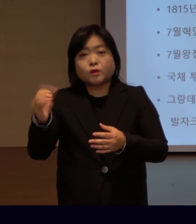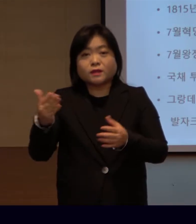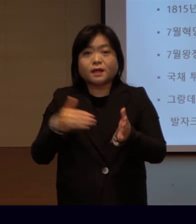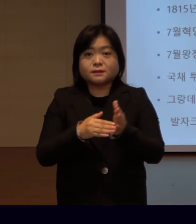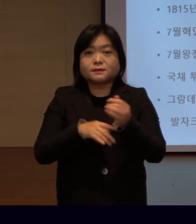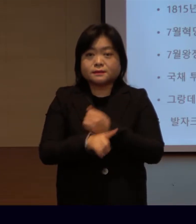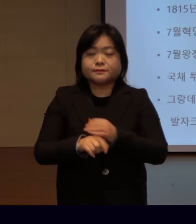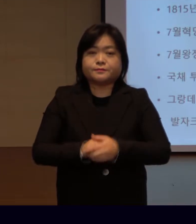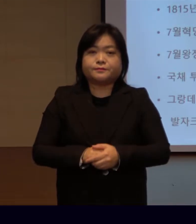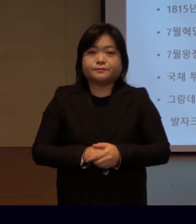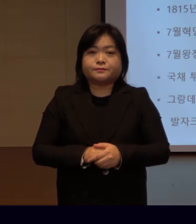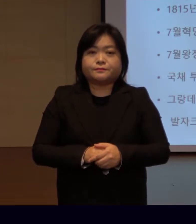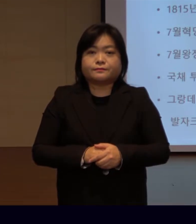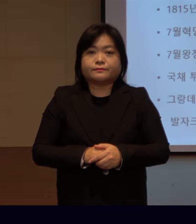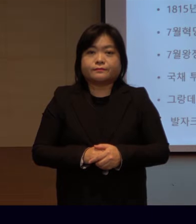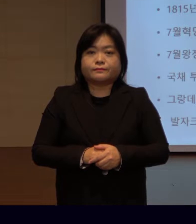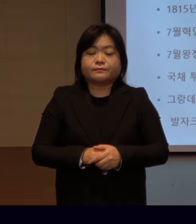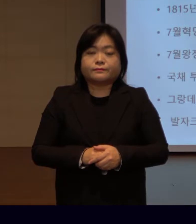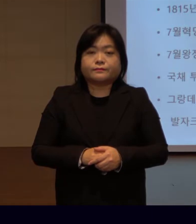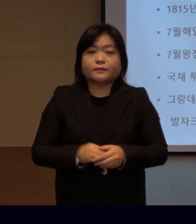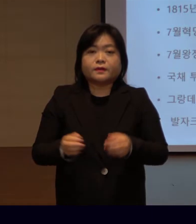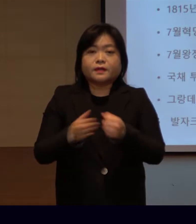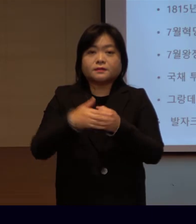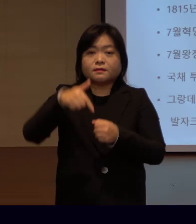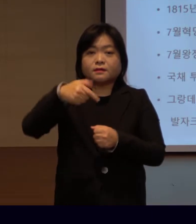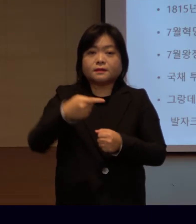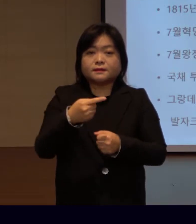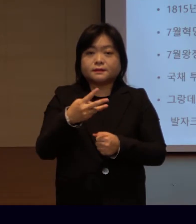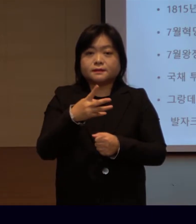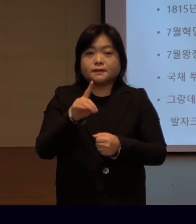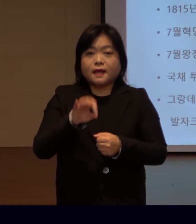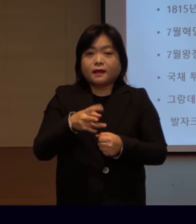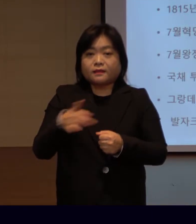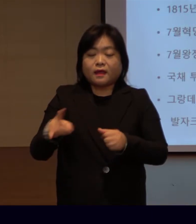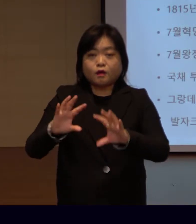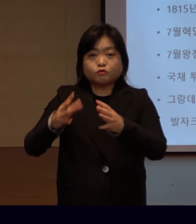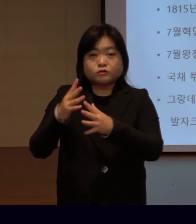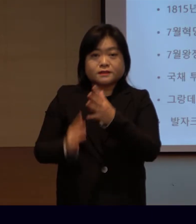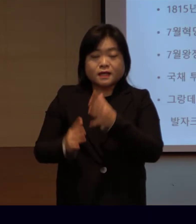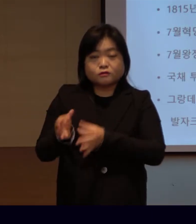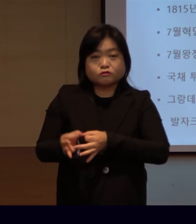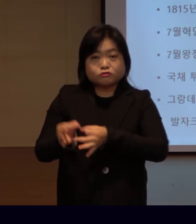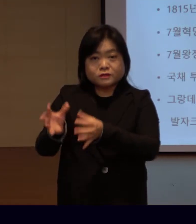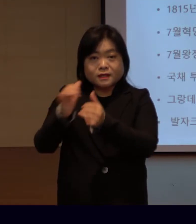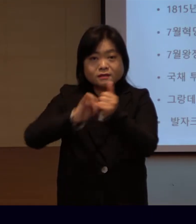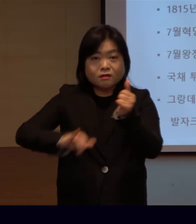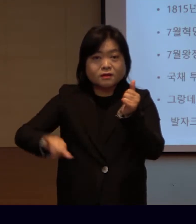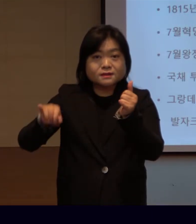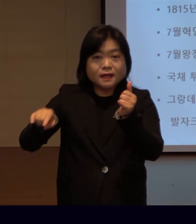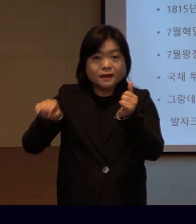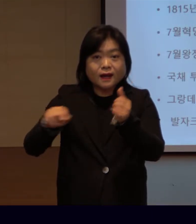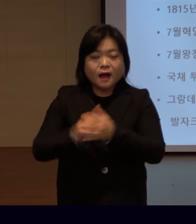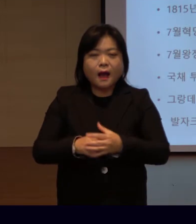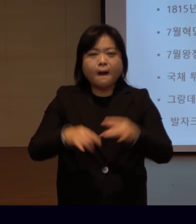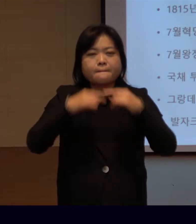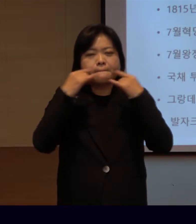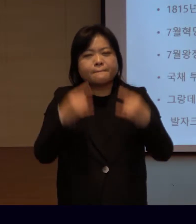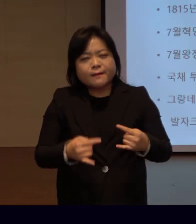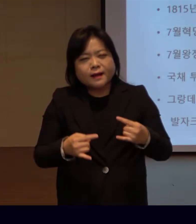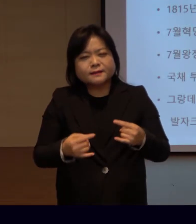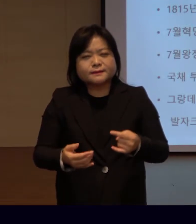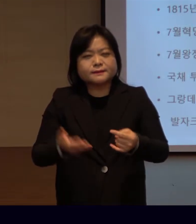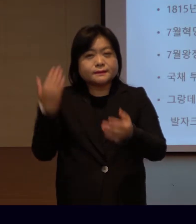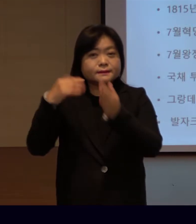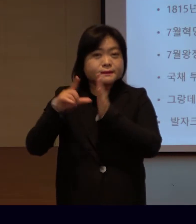얘기죠. 그래서 이제 이 그랑데라는 사람의 국채 투자의 역사가 어떻게 보면 프랑스의 그